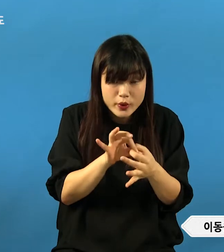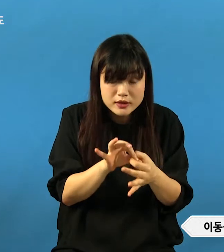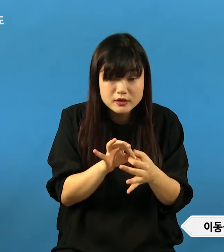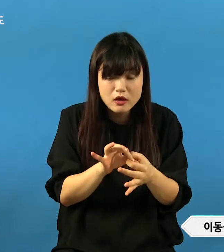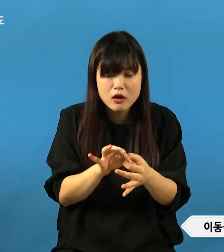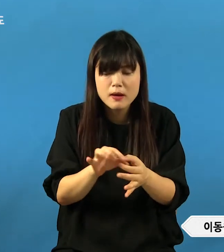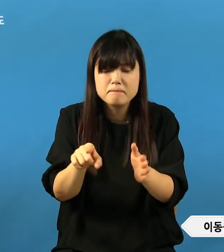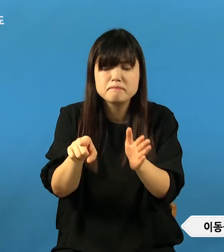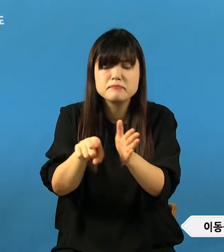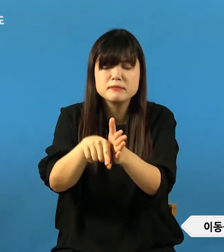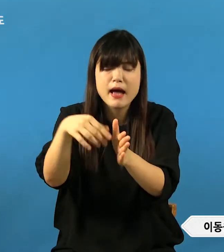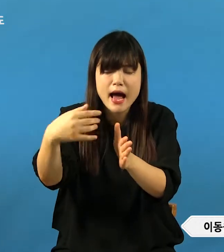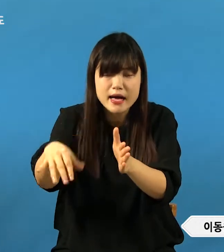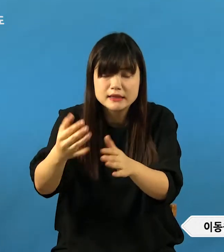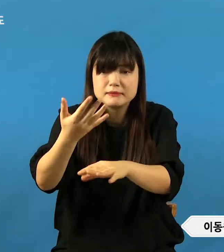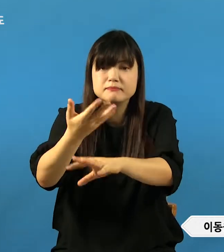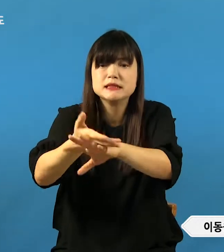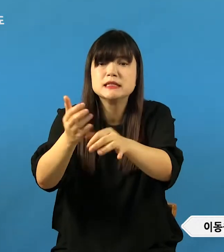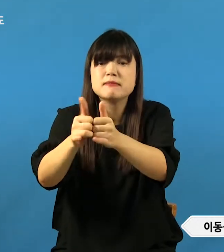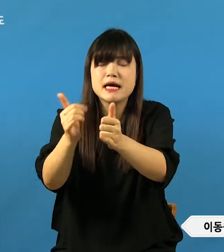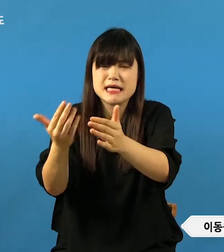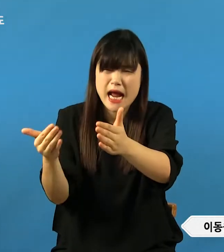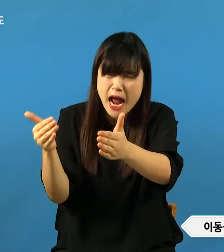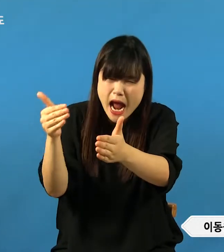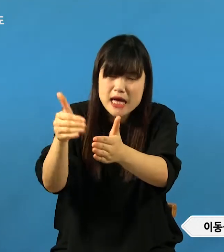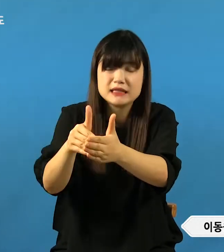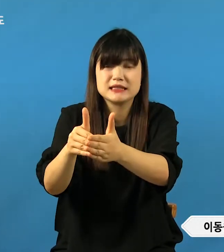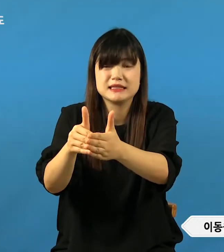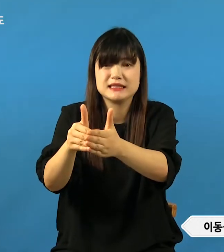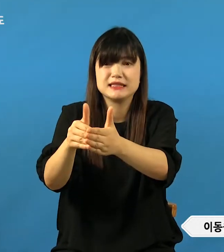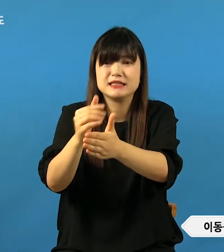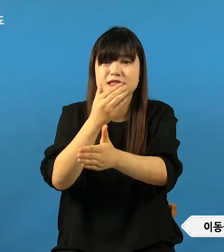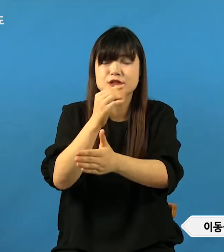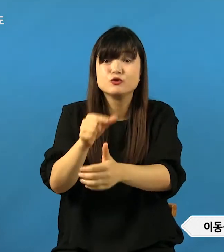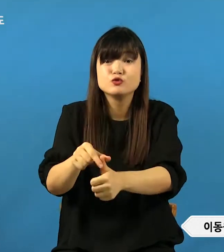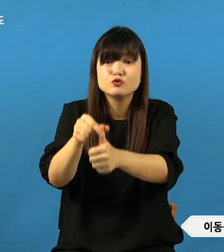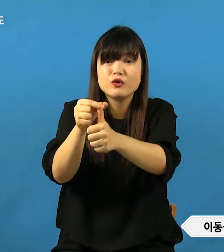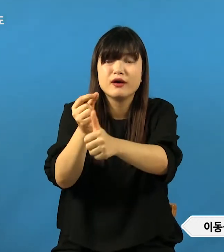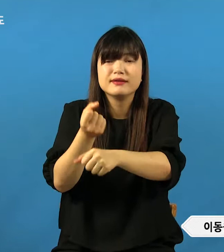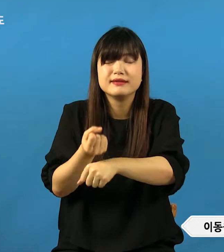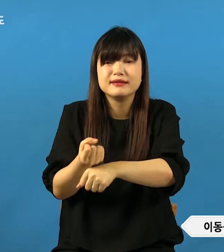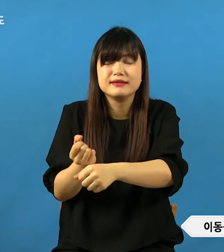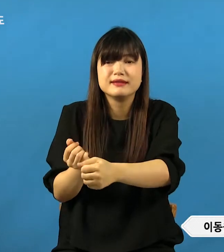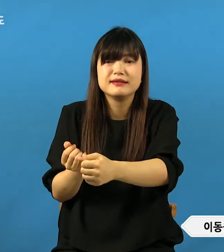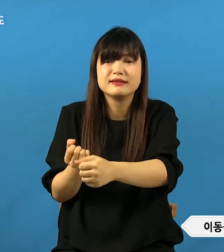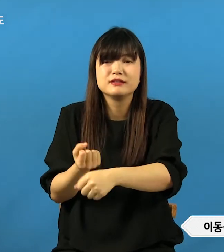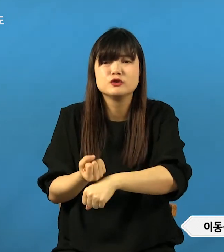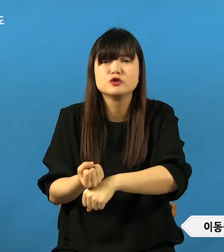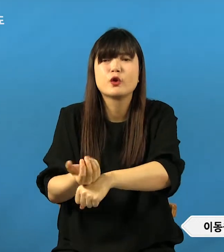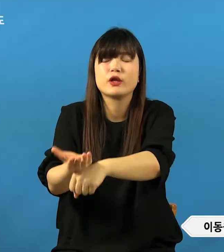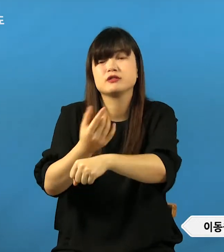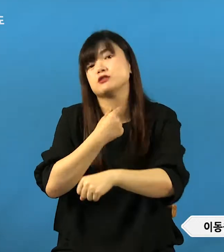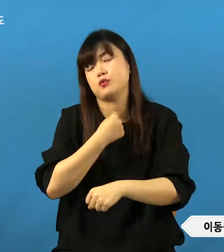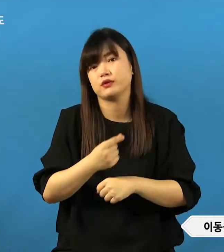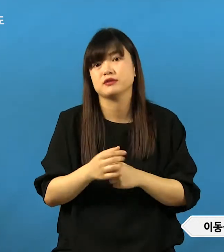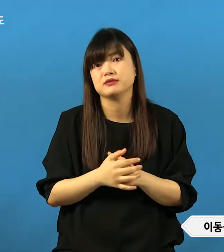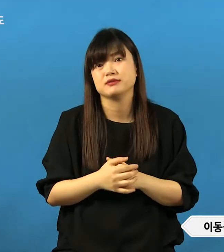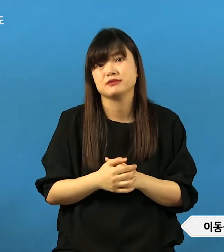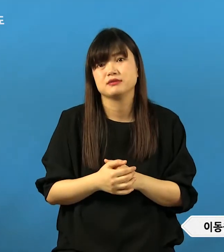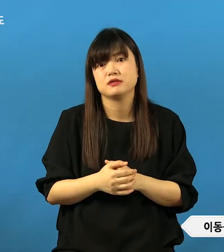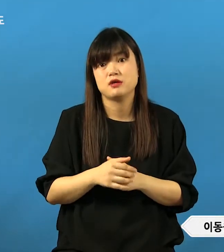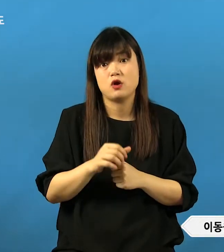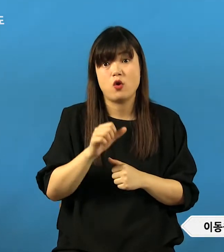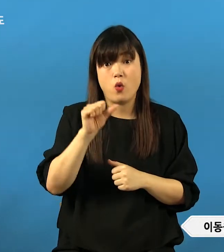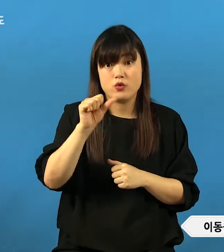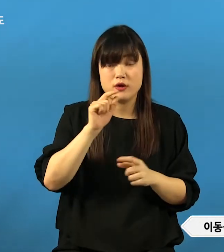알지 못했던 이방인까지 이 구원이 전해지는 것, 그것을 보고 싶어 한 것입니다. 자,